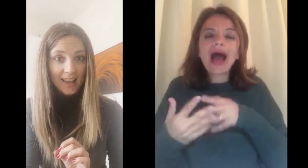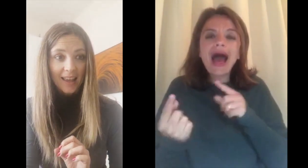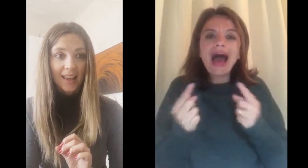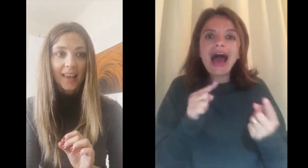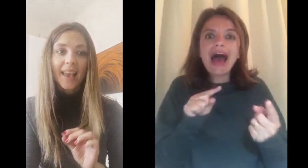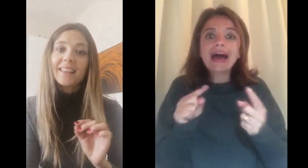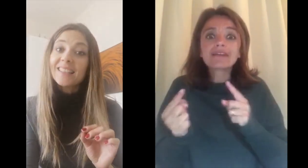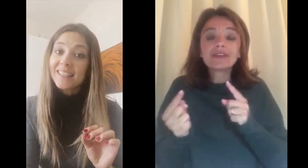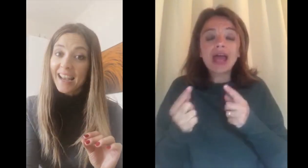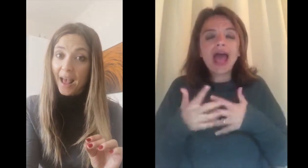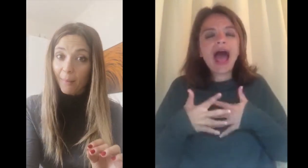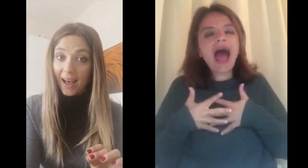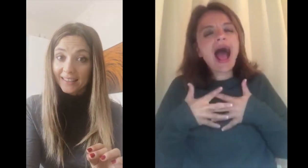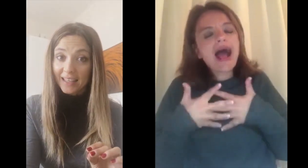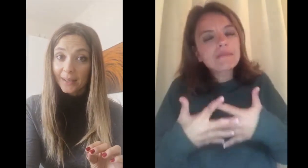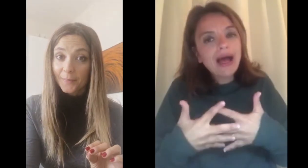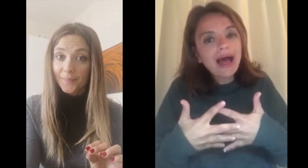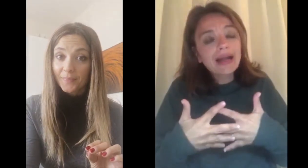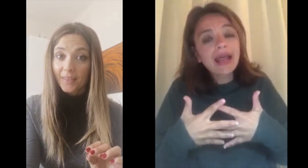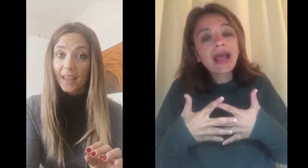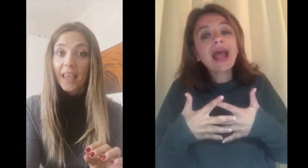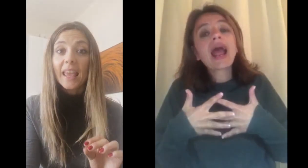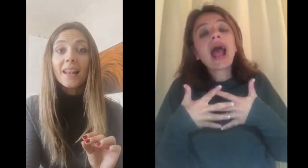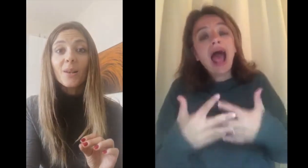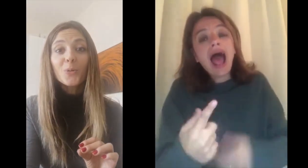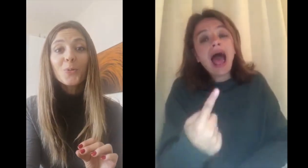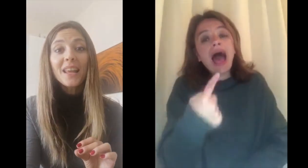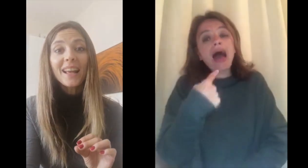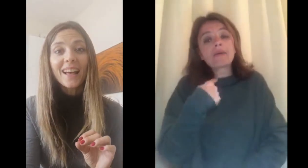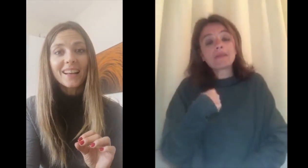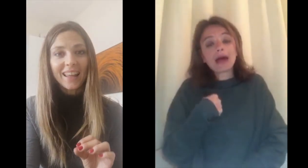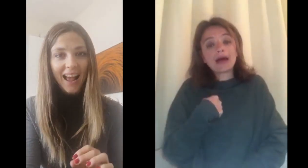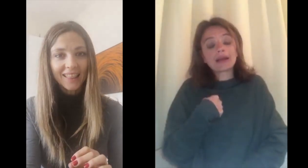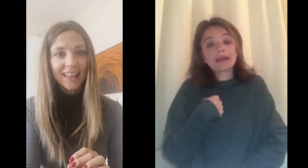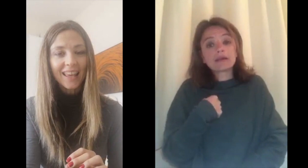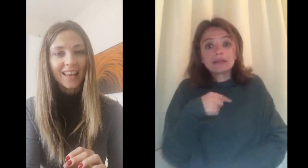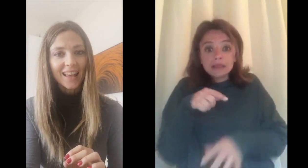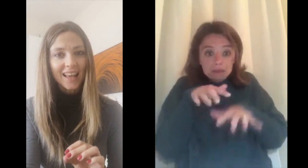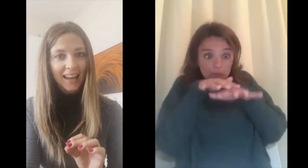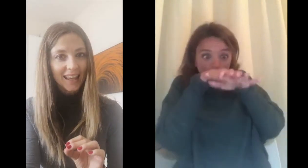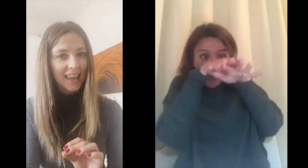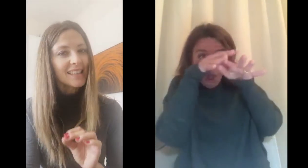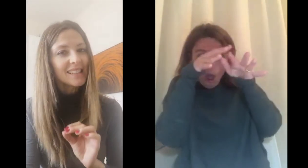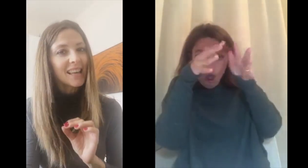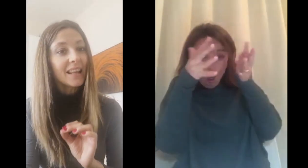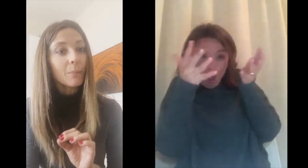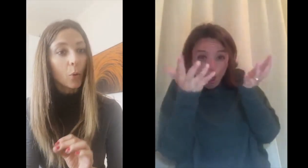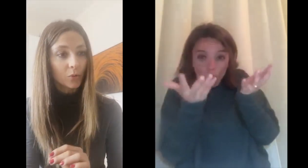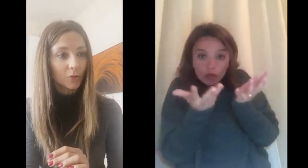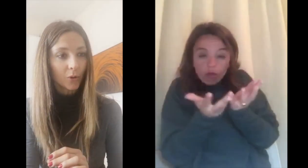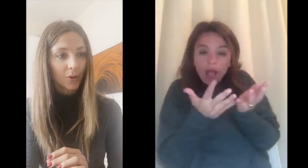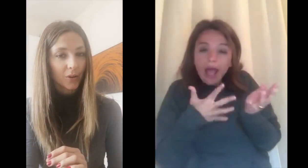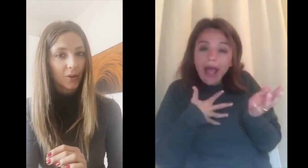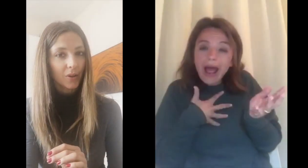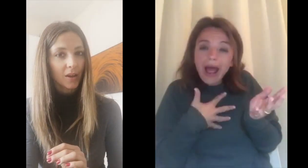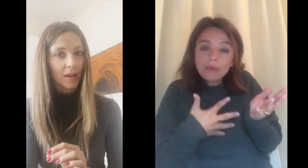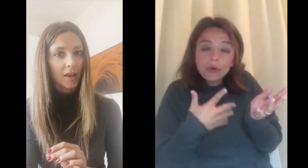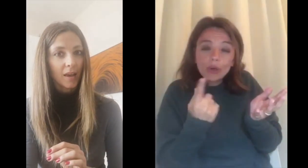amare ed essere amati è l'unica grande ricchezza del